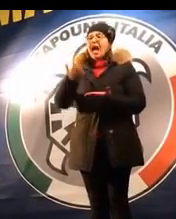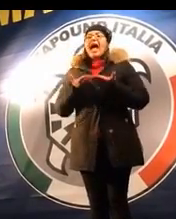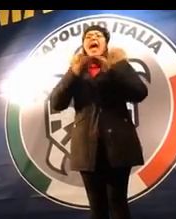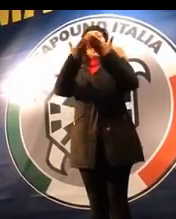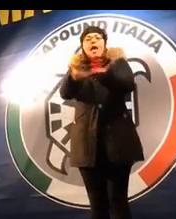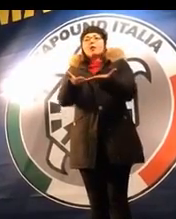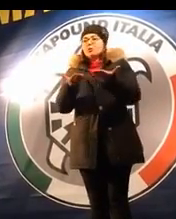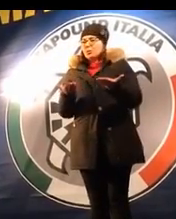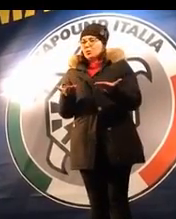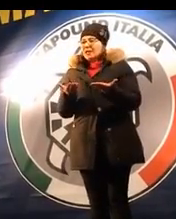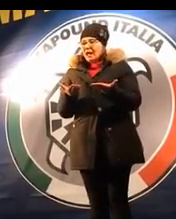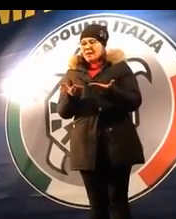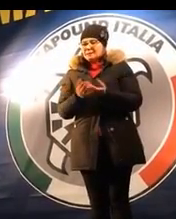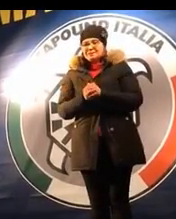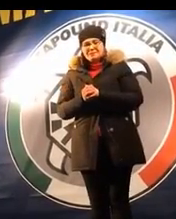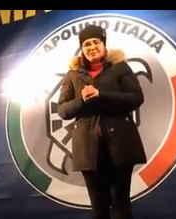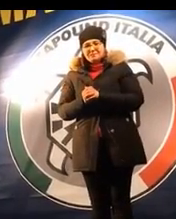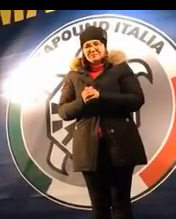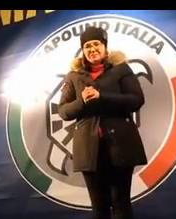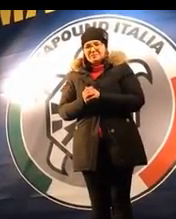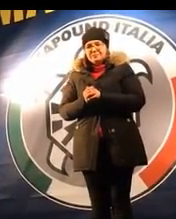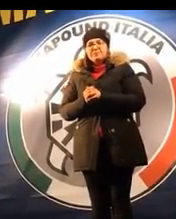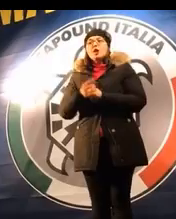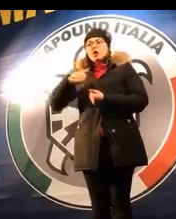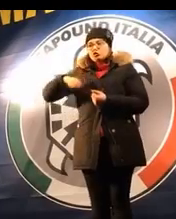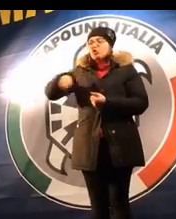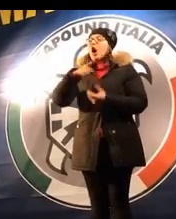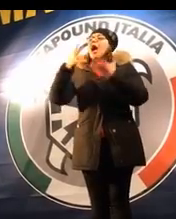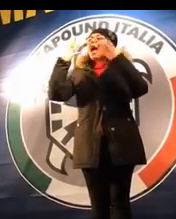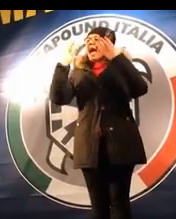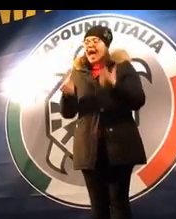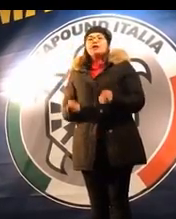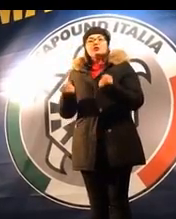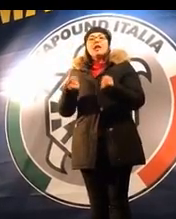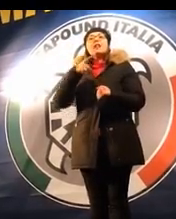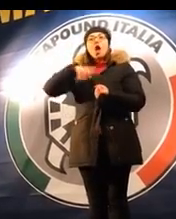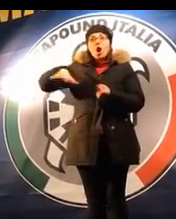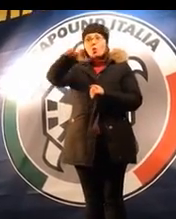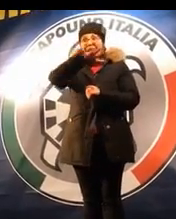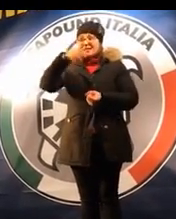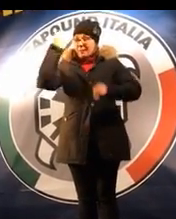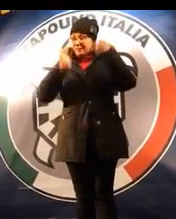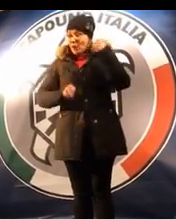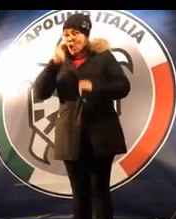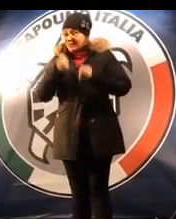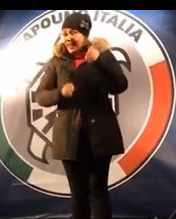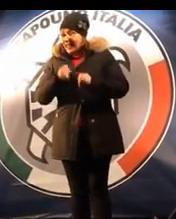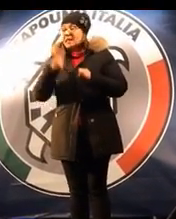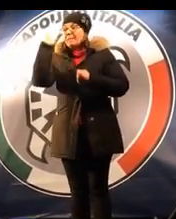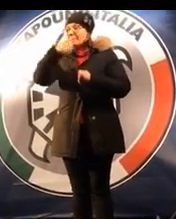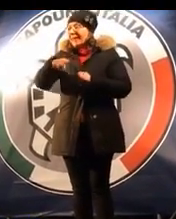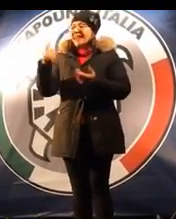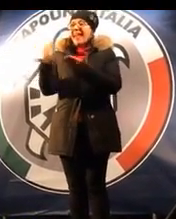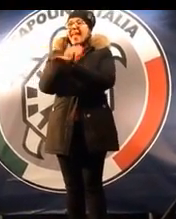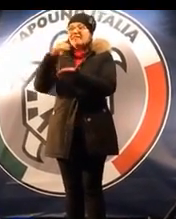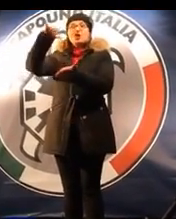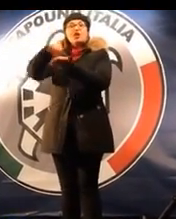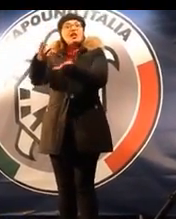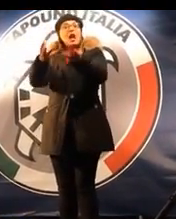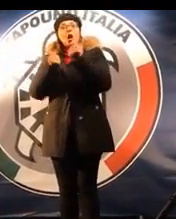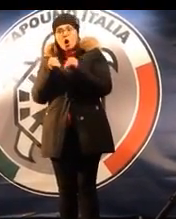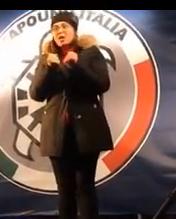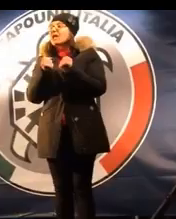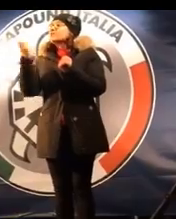chi si schiera fino a pagare le conseguenze anche estreme quando una povera signora e una famiglia con un